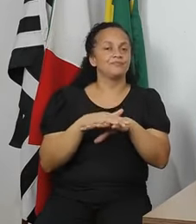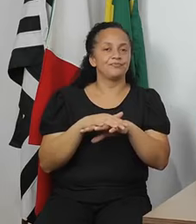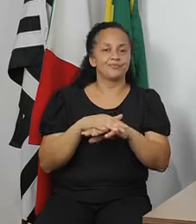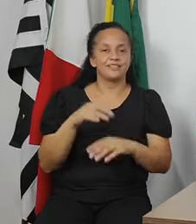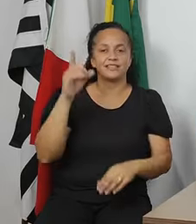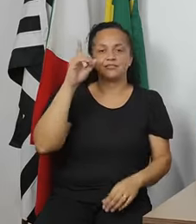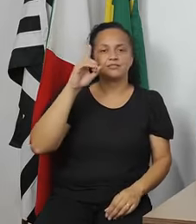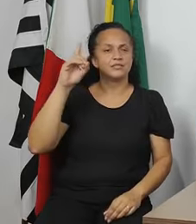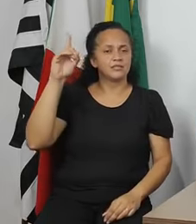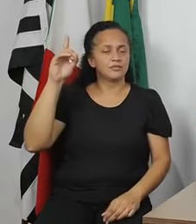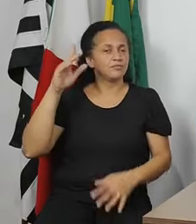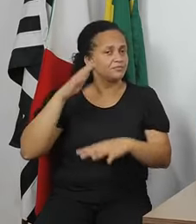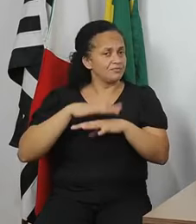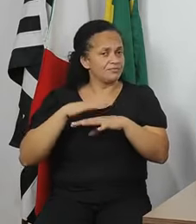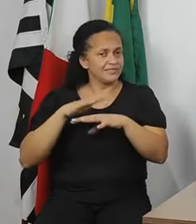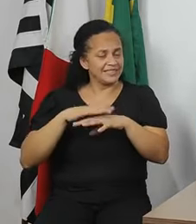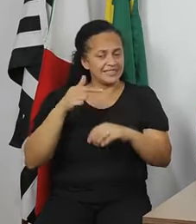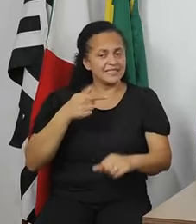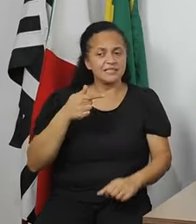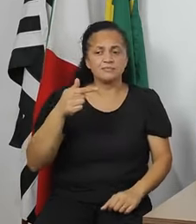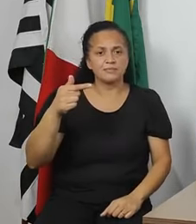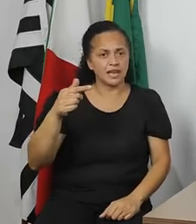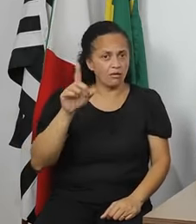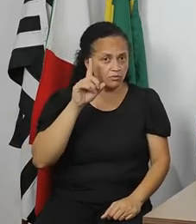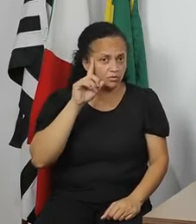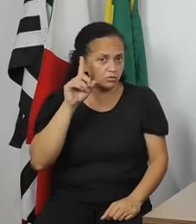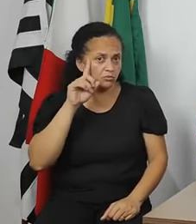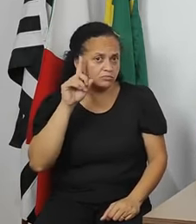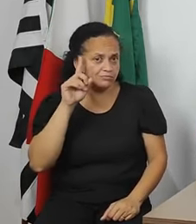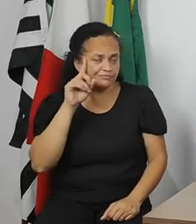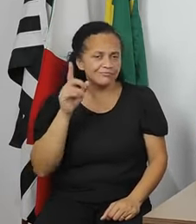prática semanal, diária nas nossas vidas.